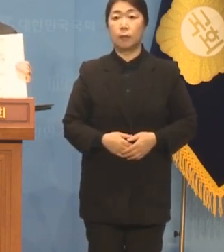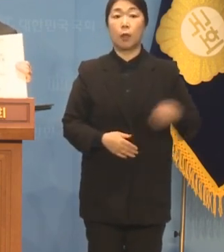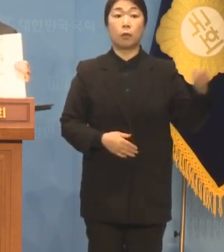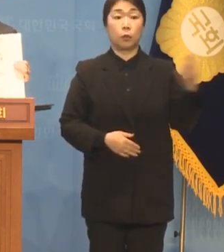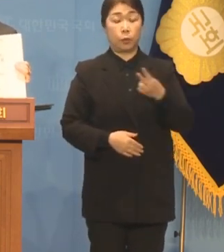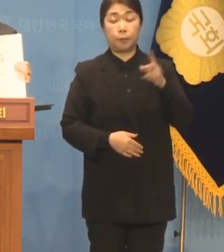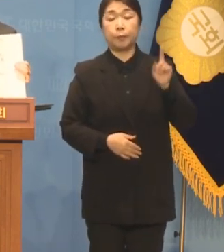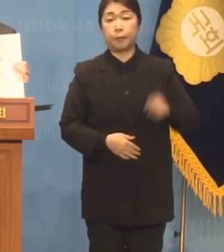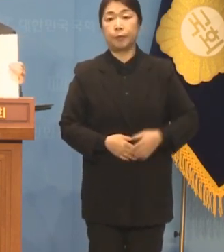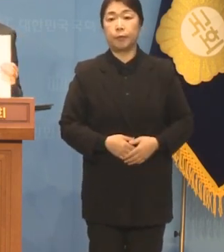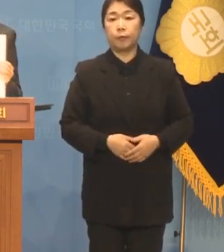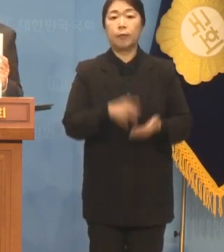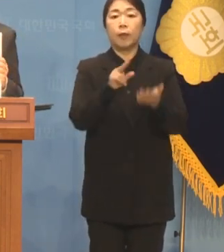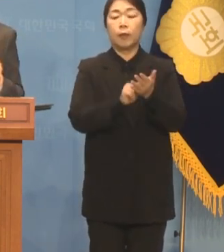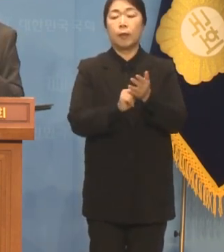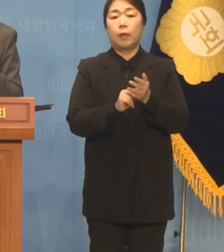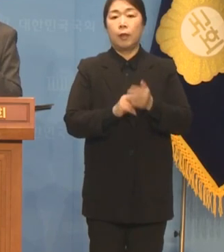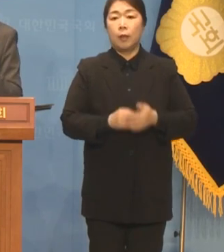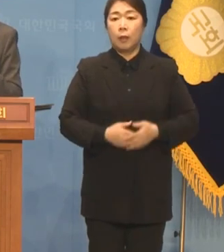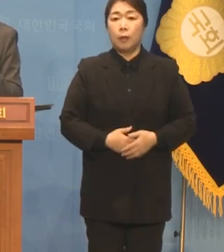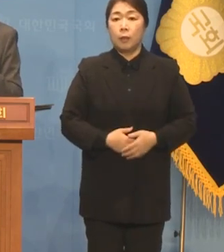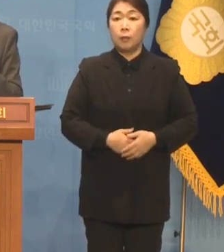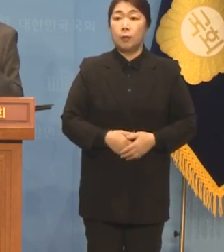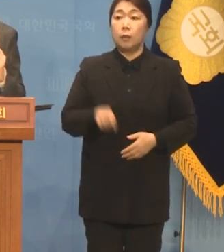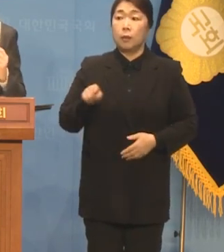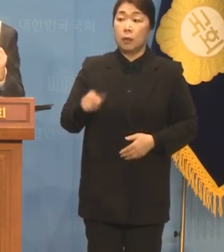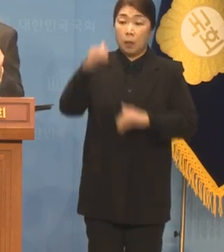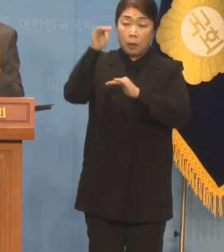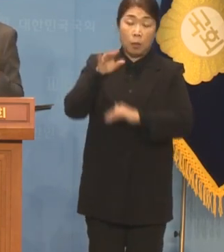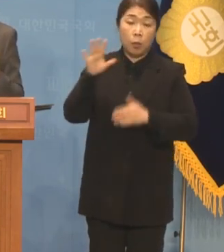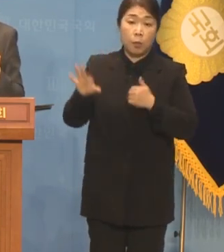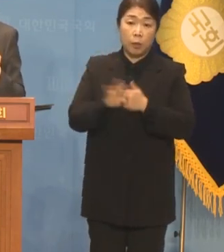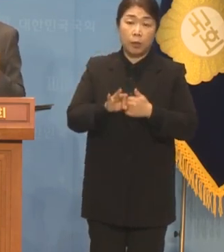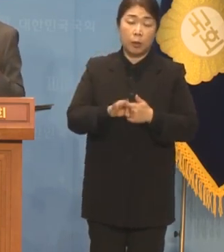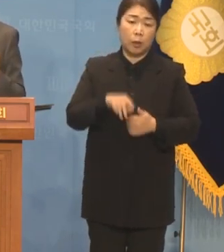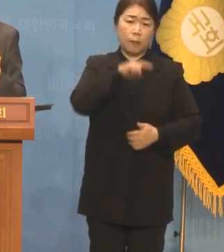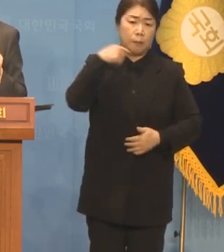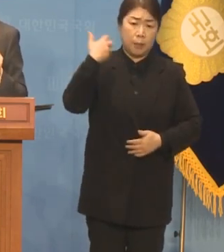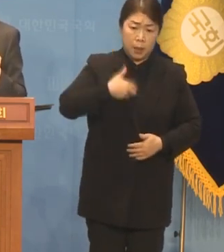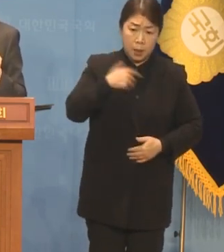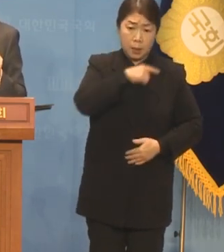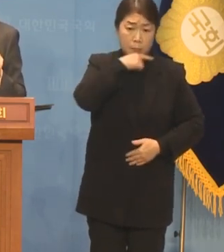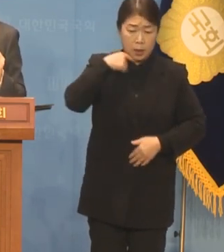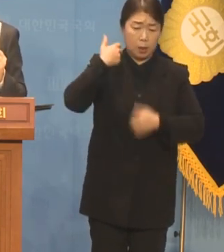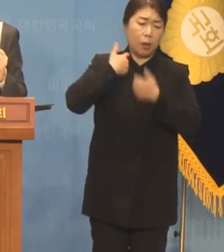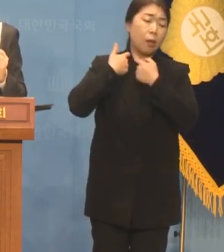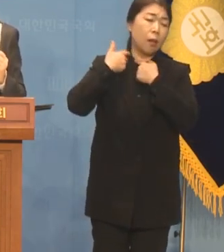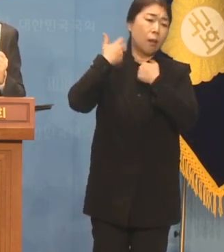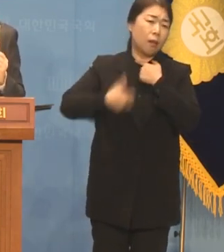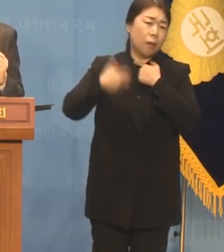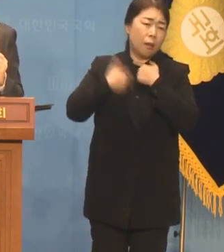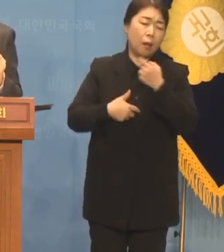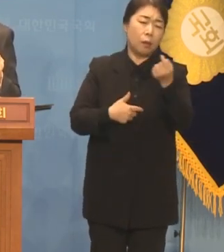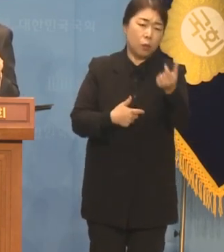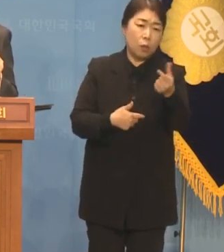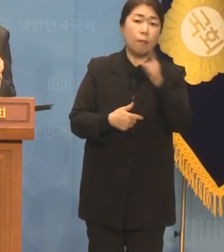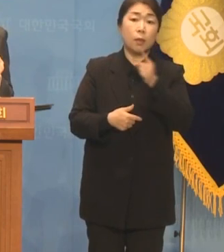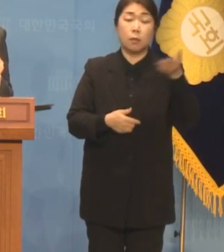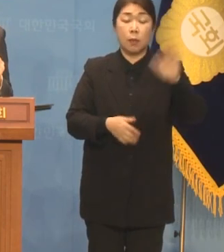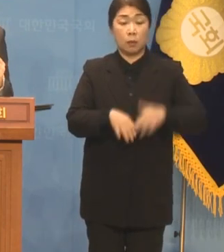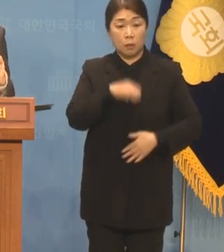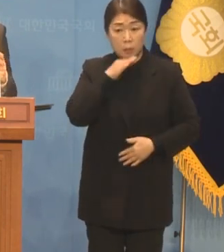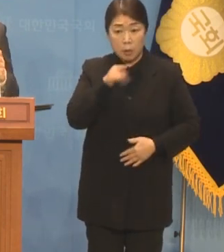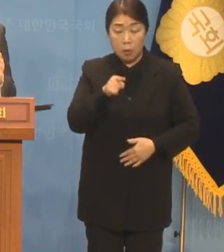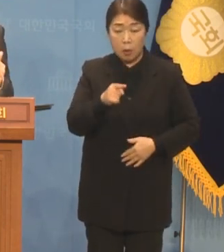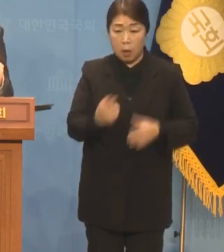그리고 또 하나 지적하지 않을 수 없는 것은 여기에 보면 출혈이 적다라고 되어 있습니다. 근데 실제로